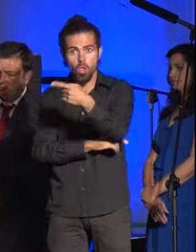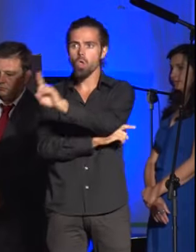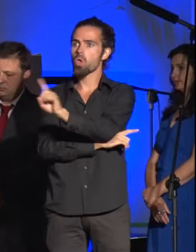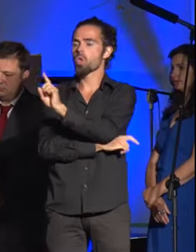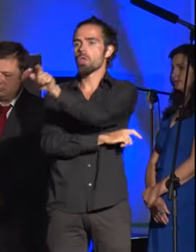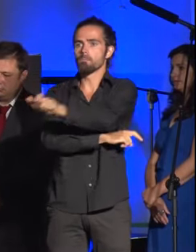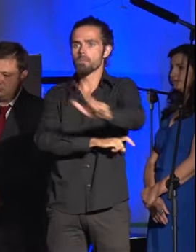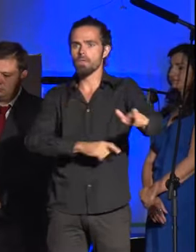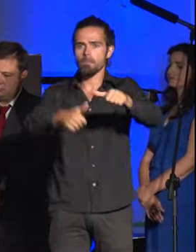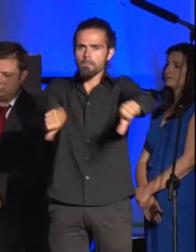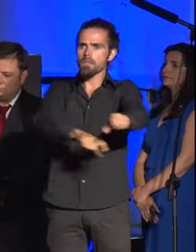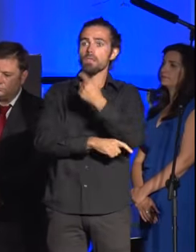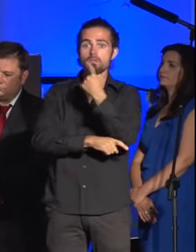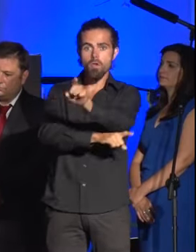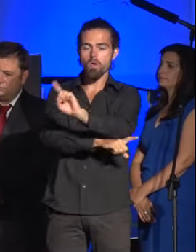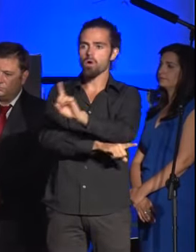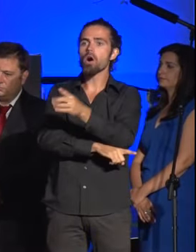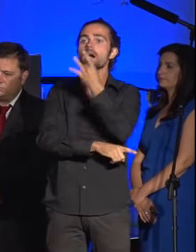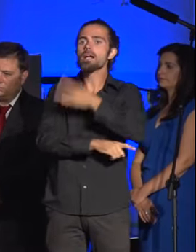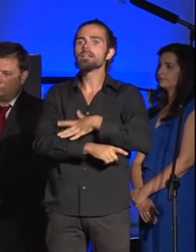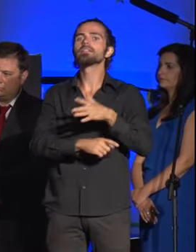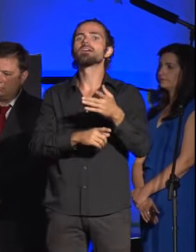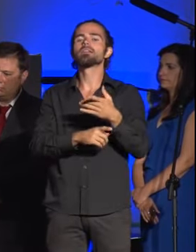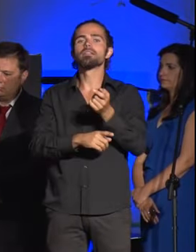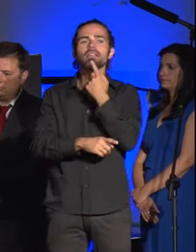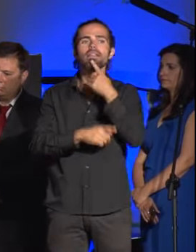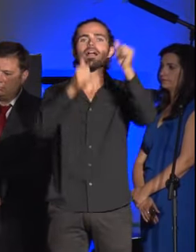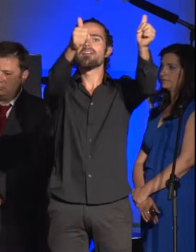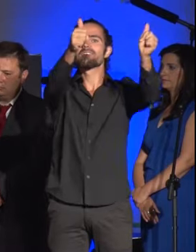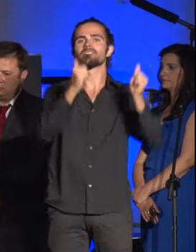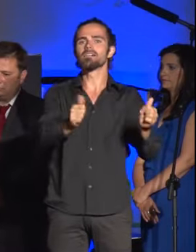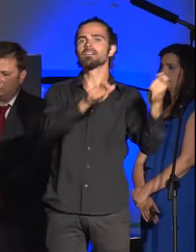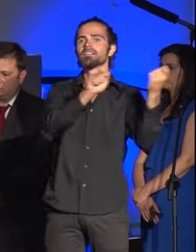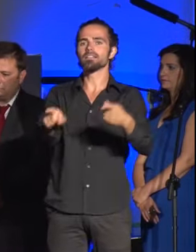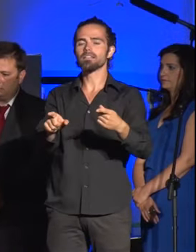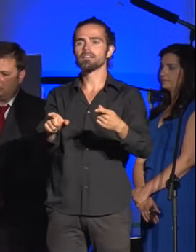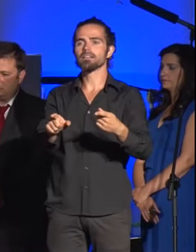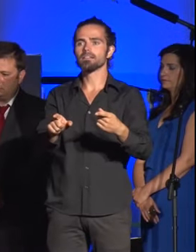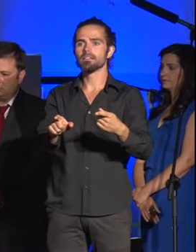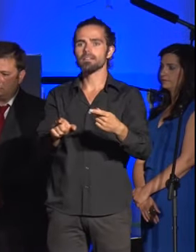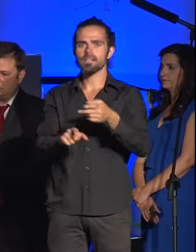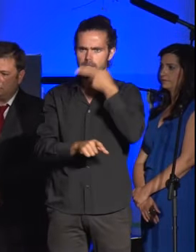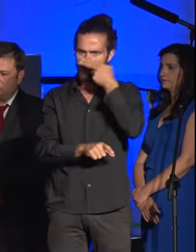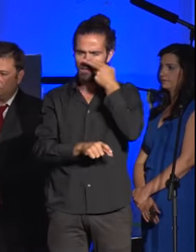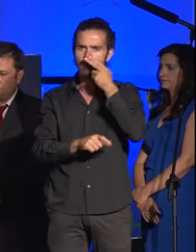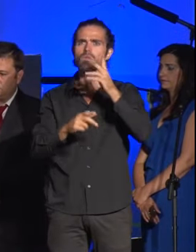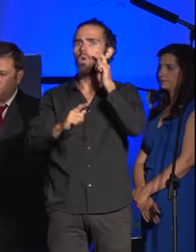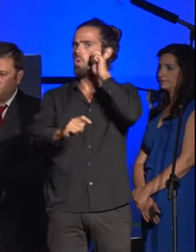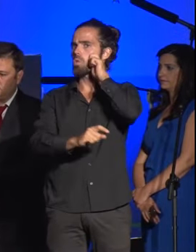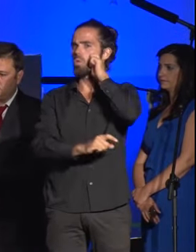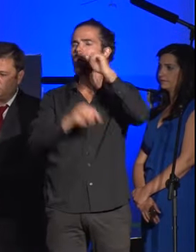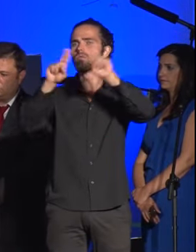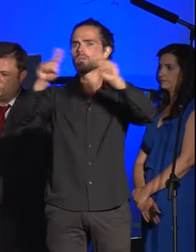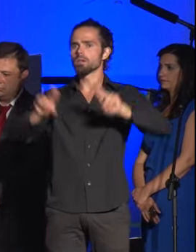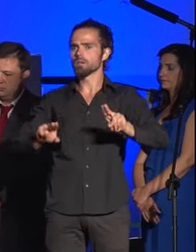los albaceteños. Ha sido declarada como bien de, como una feria de interés turístico